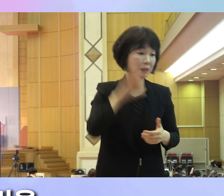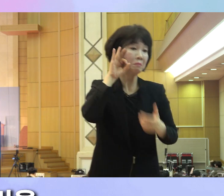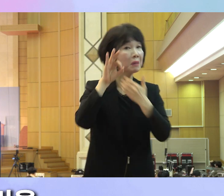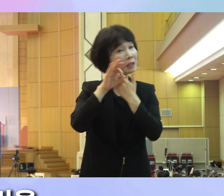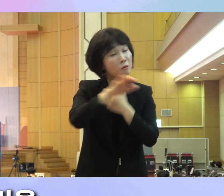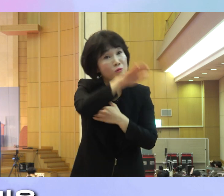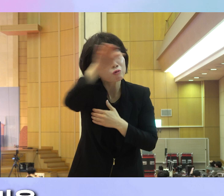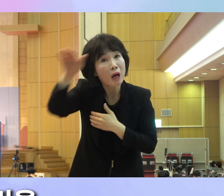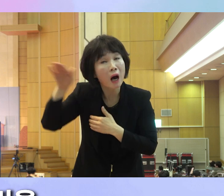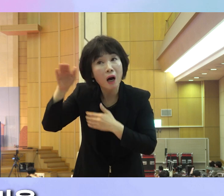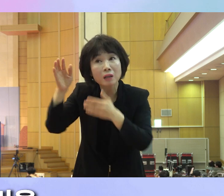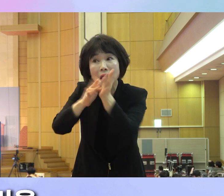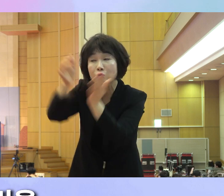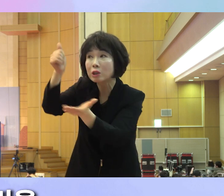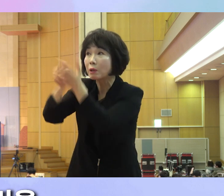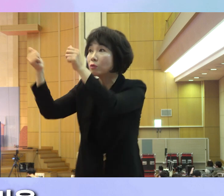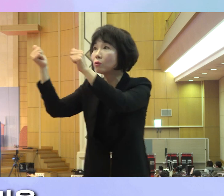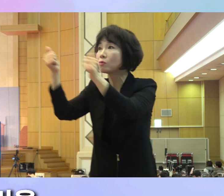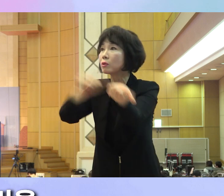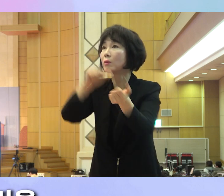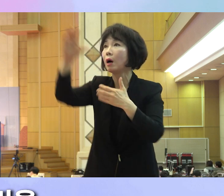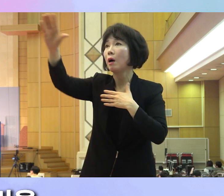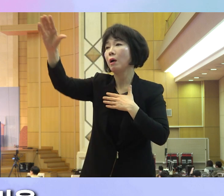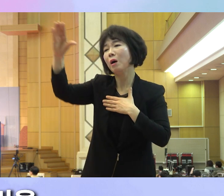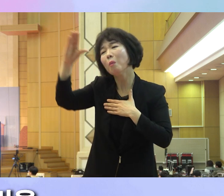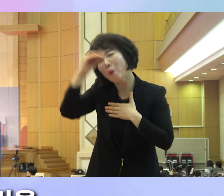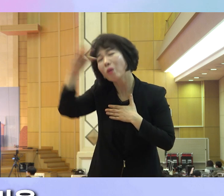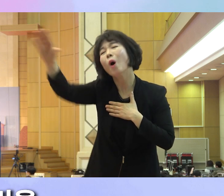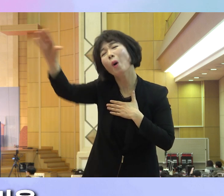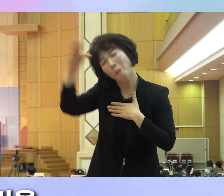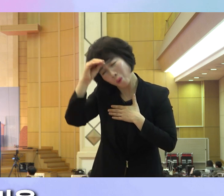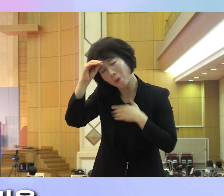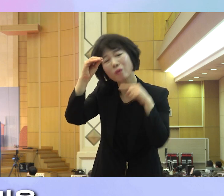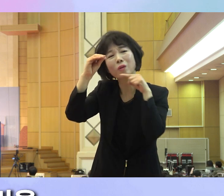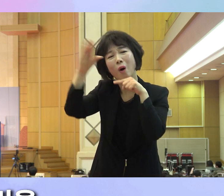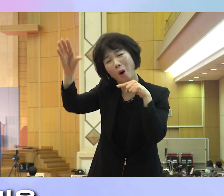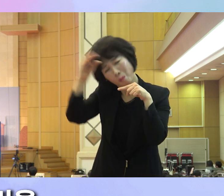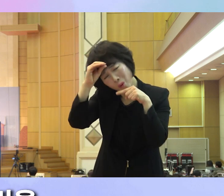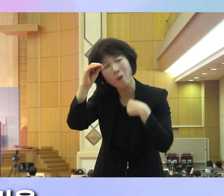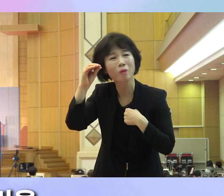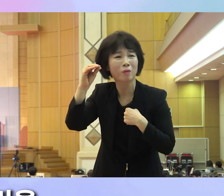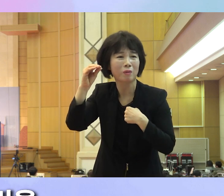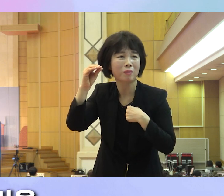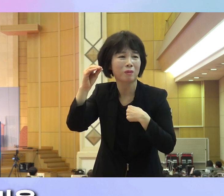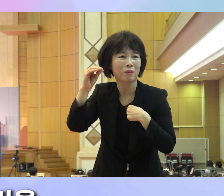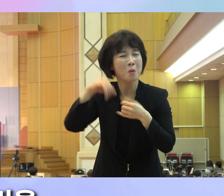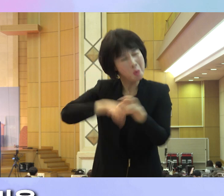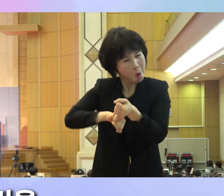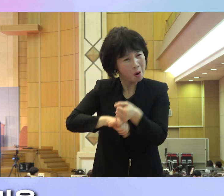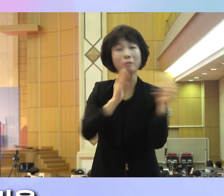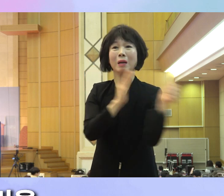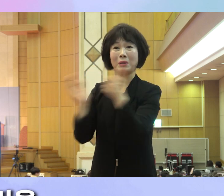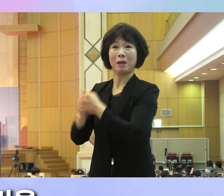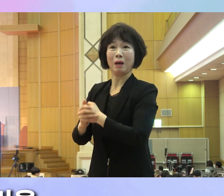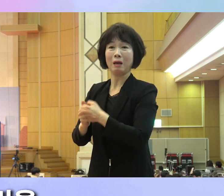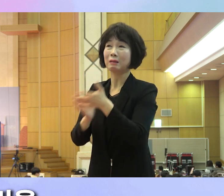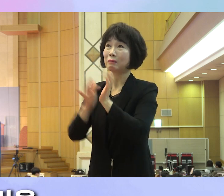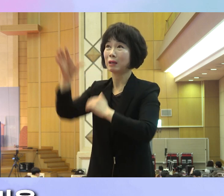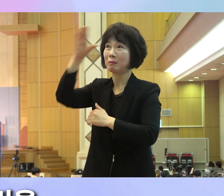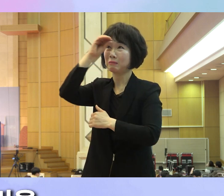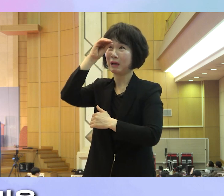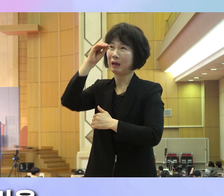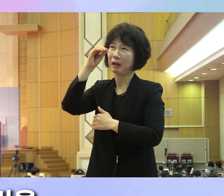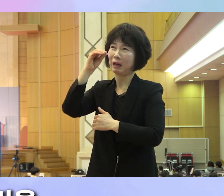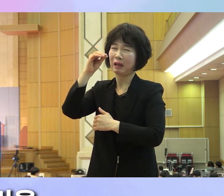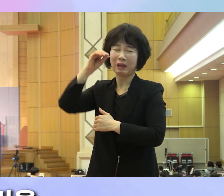우리가 그의 죽으심을 본받아 예수님의 죽으심을 본받아 조금 전에 말했듯이 우리도 그럼 십자가에 못 박아서